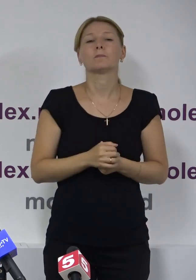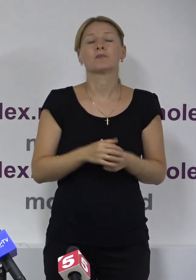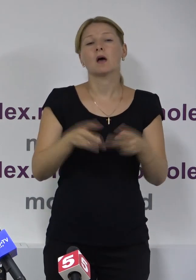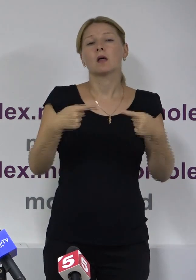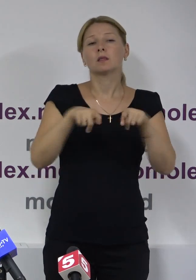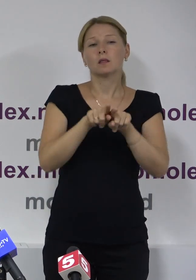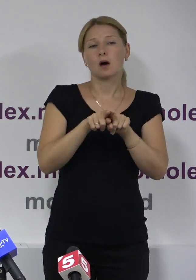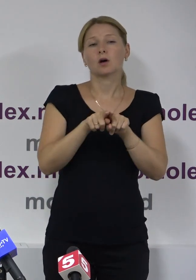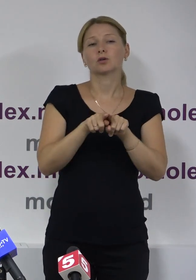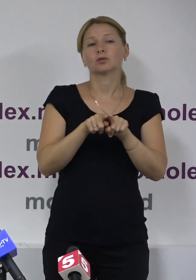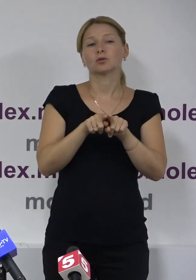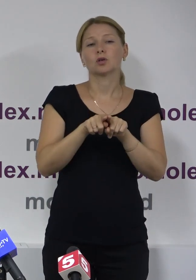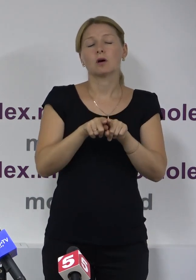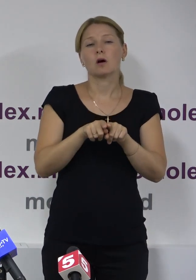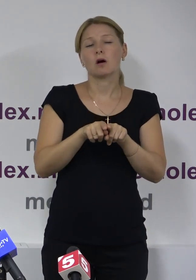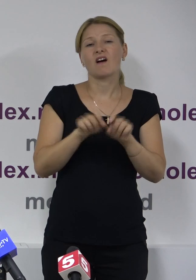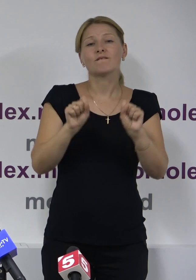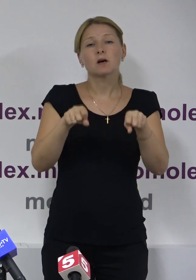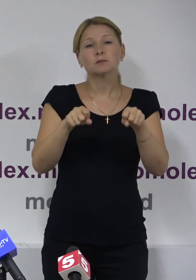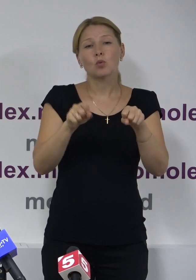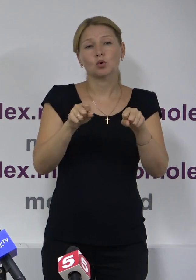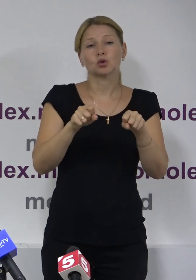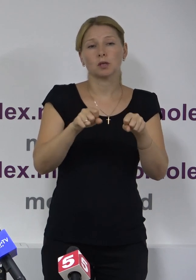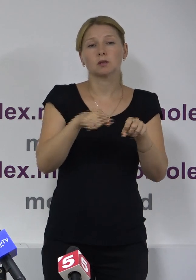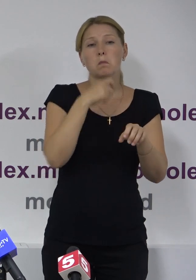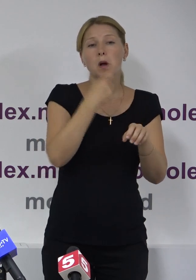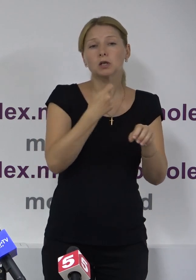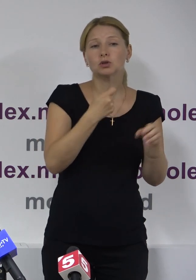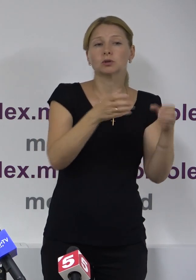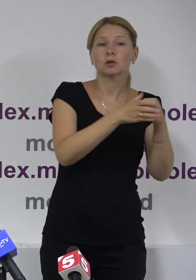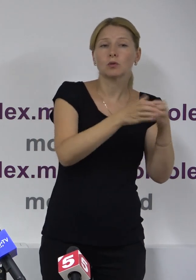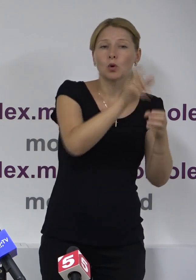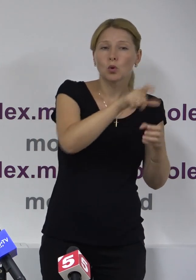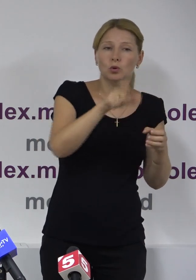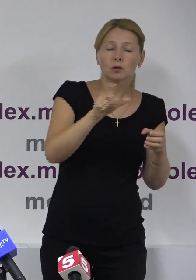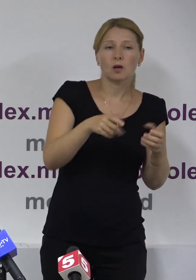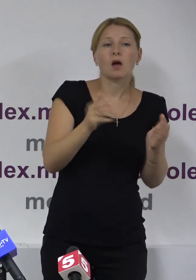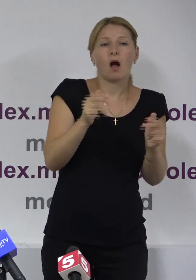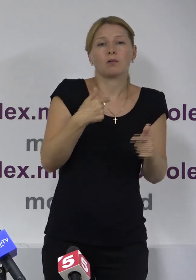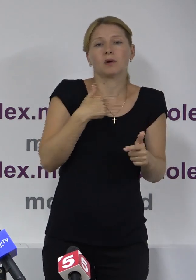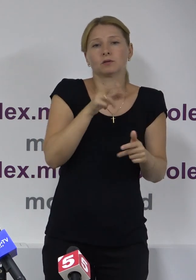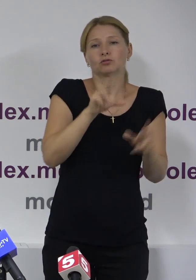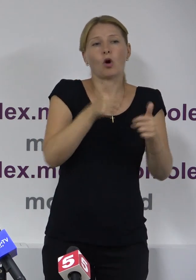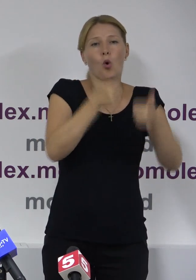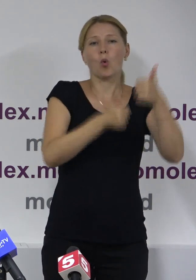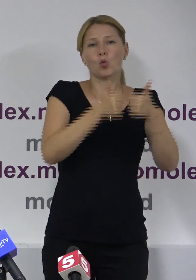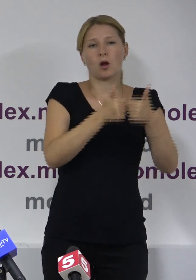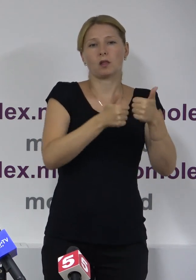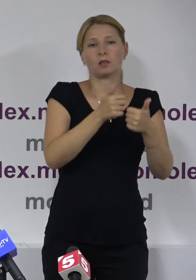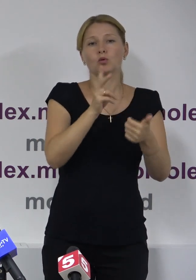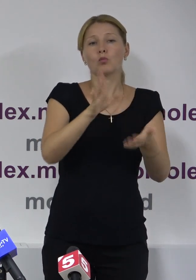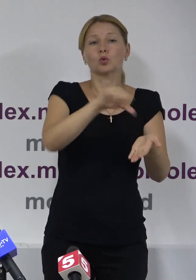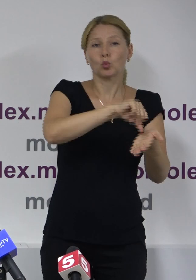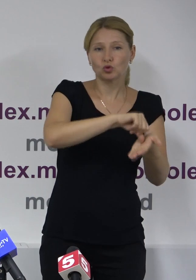Activitatea potențialilor concurenții electorali la această etapă, sau competitorii electorali, așa cum îi numim noi,